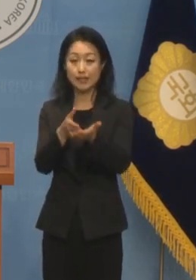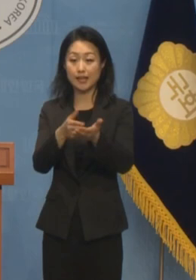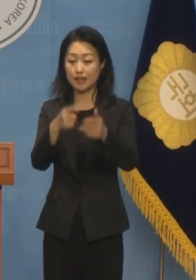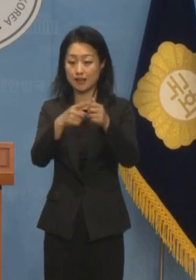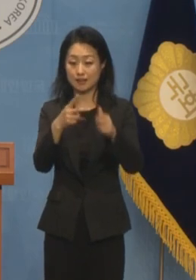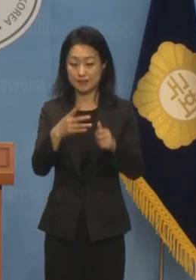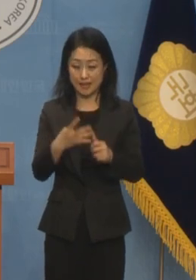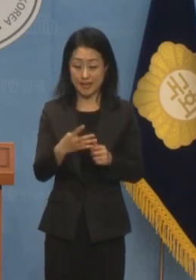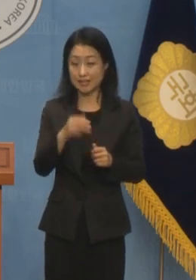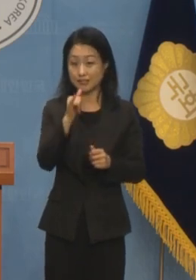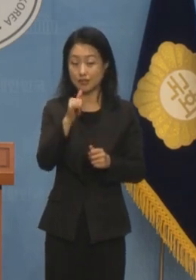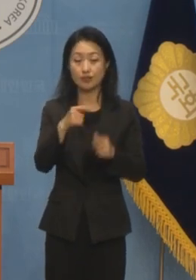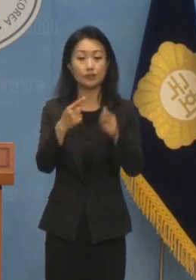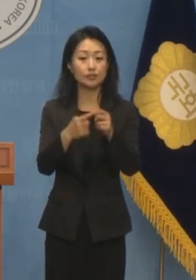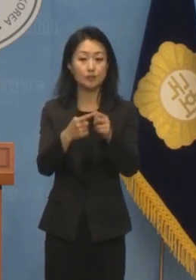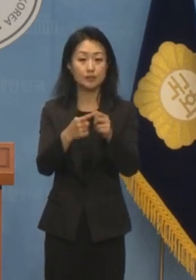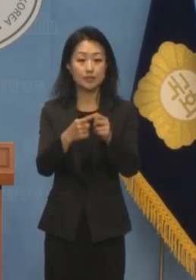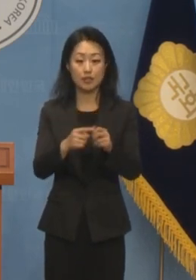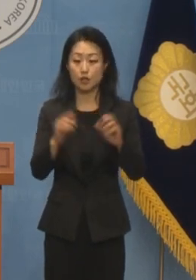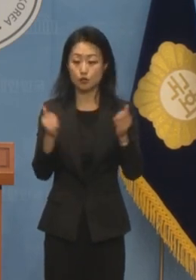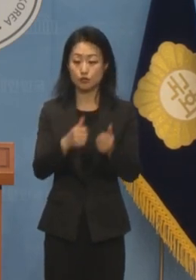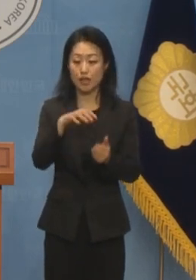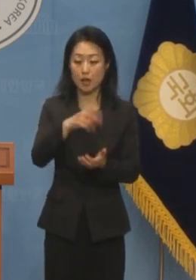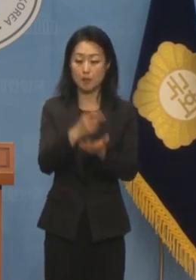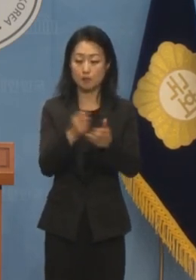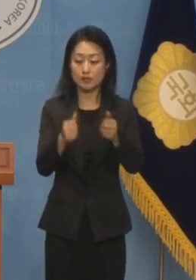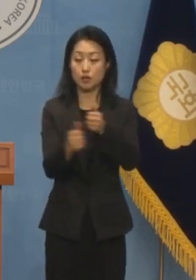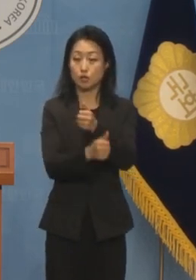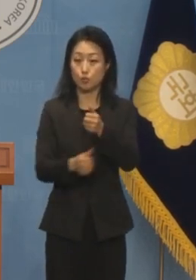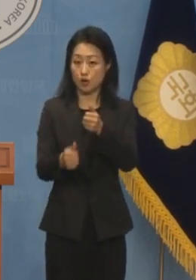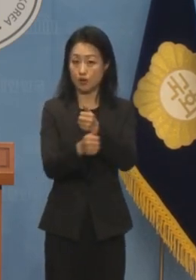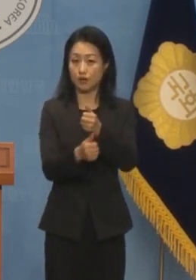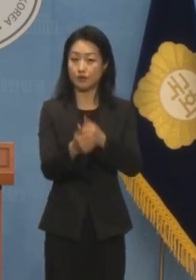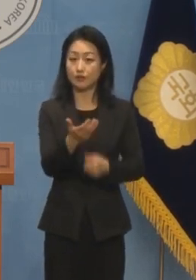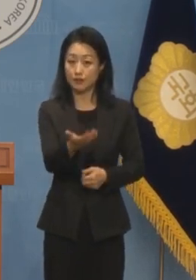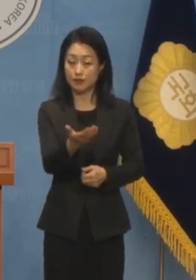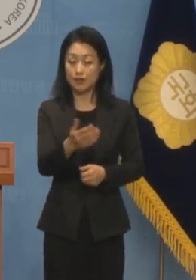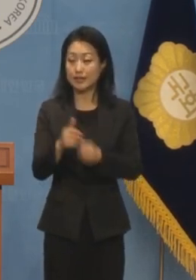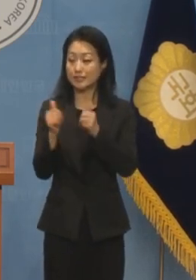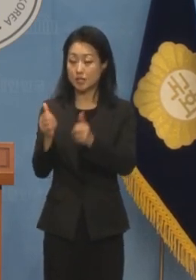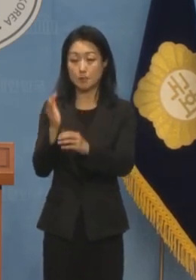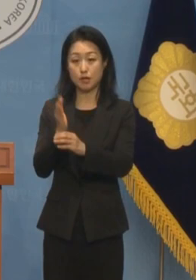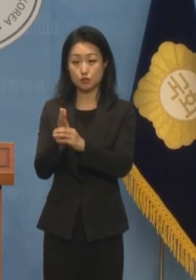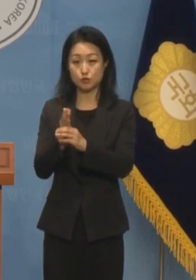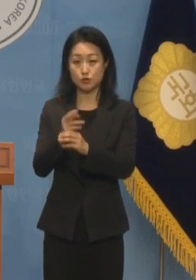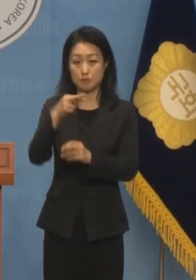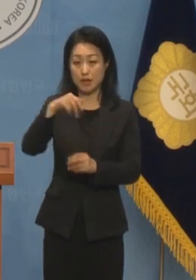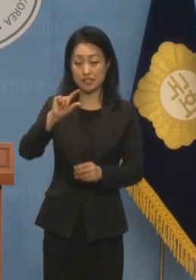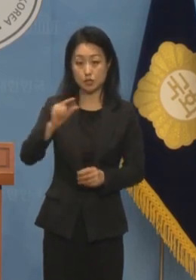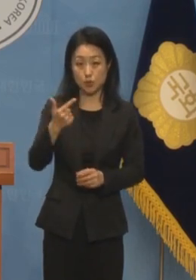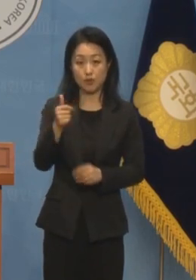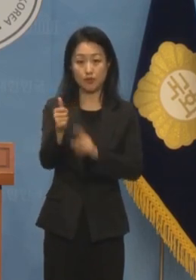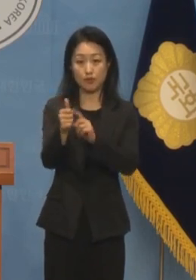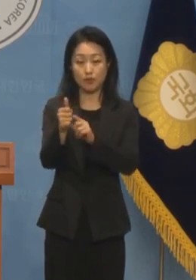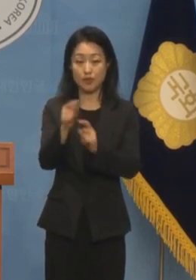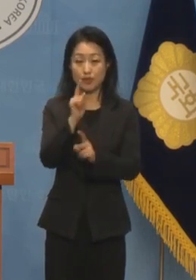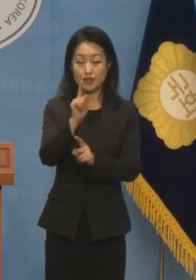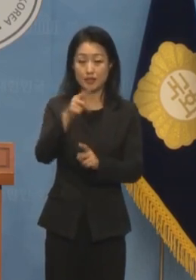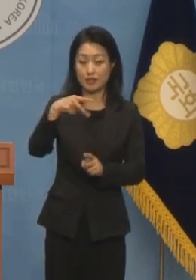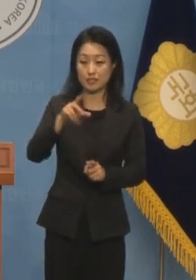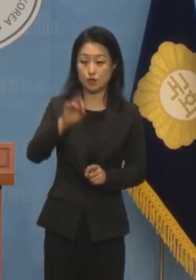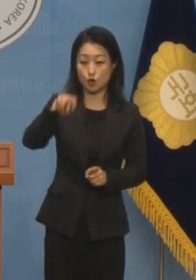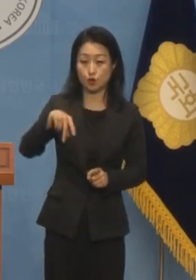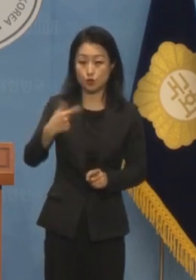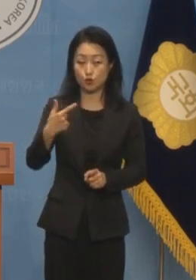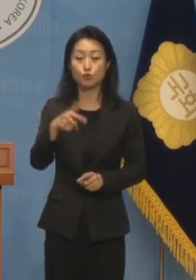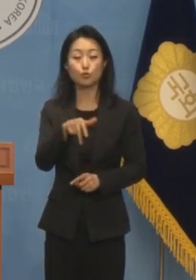첫째, 법원을 소관으로 하는 국회 법사위원회에 현재 재판 중인 박지원 의원, 이성윤